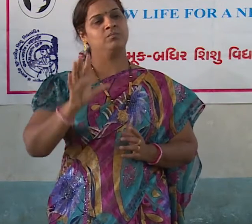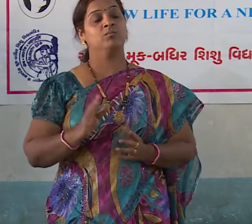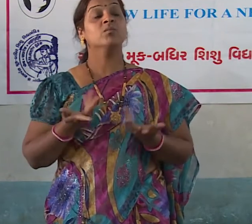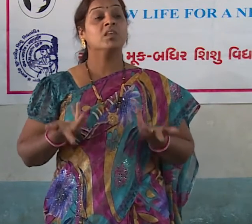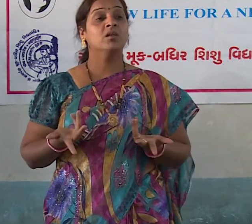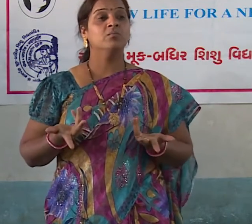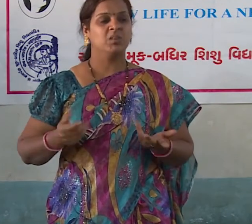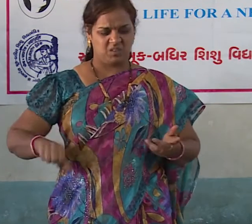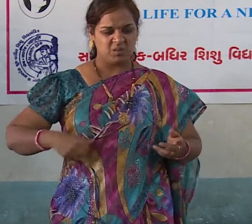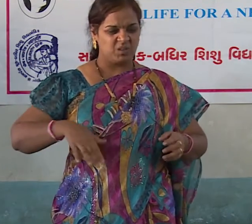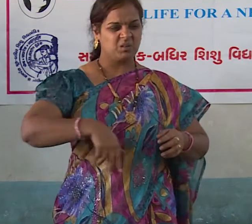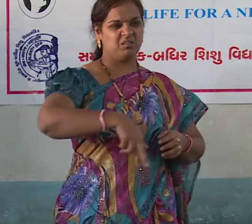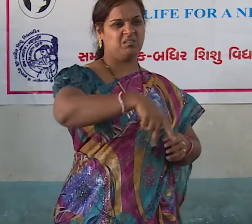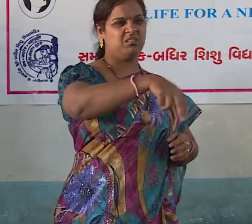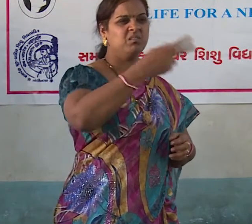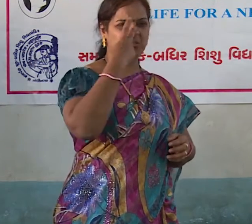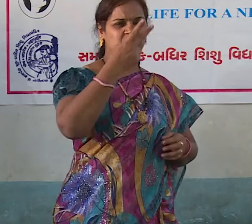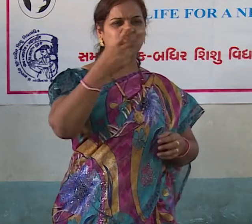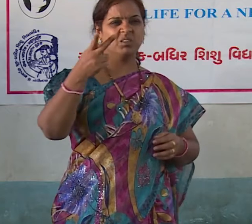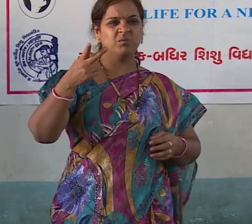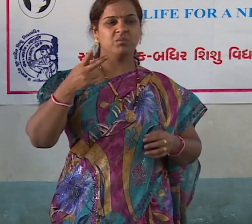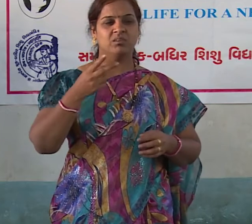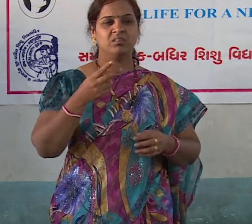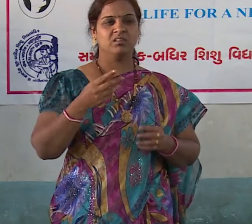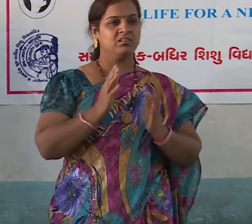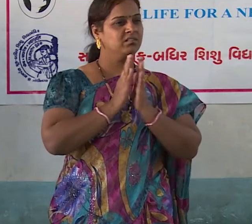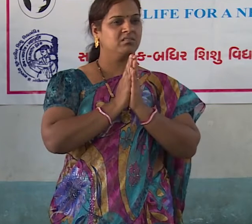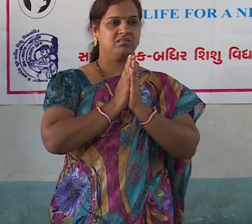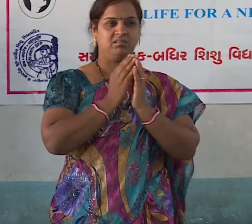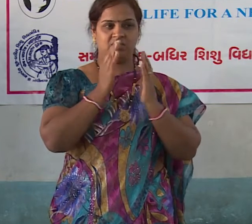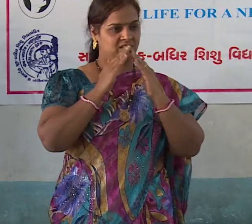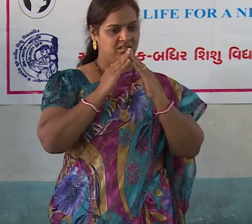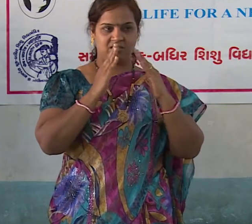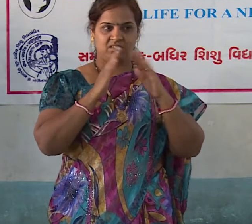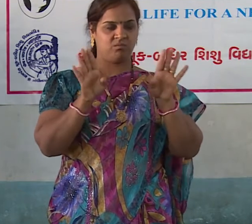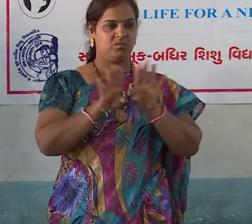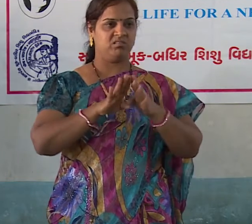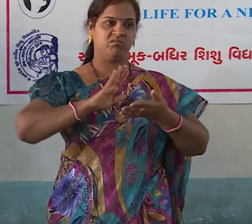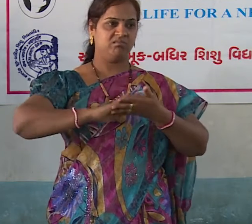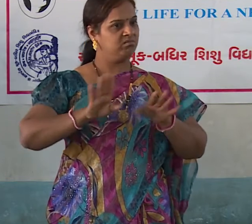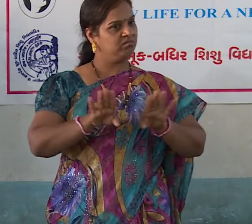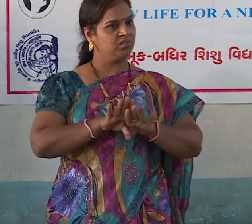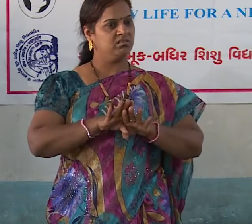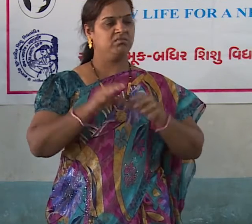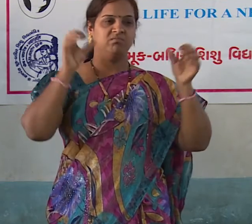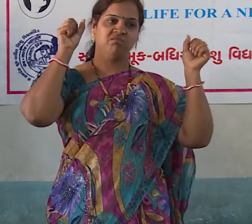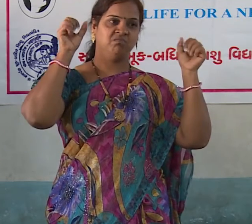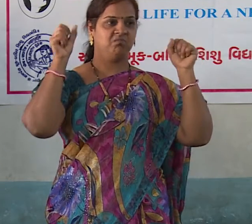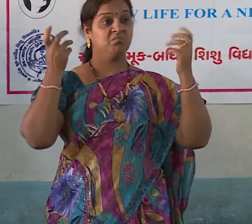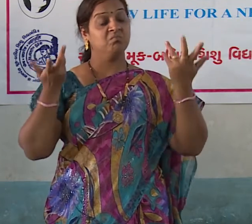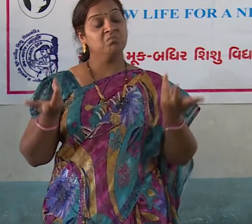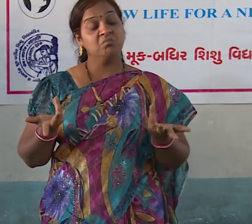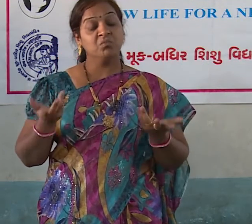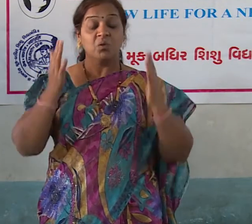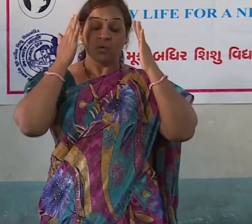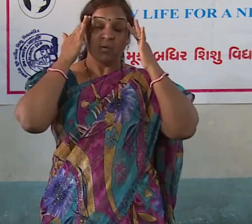क्यों? कहा योग तो आपका लगता है, लेकिन आप जिससे लगाना चाहते हो वहां नहीं लग रहा, किसी दूसरी जगह लग